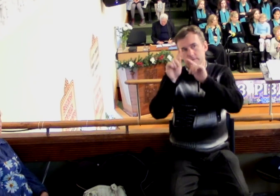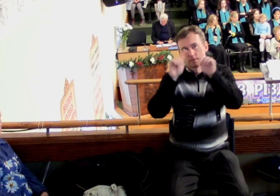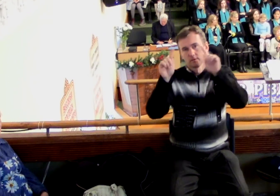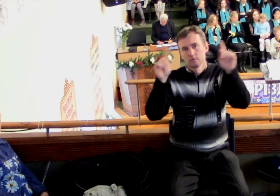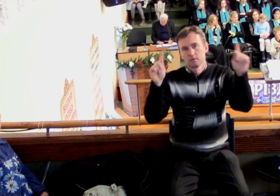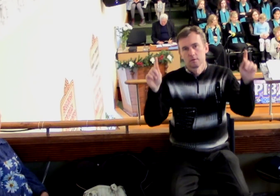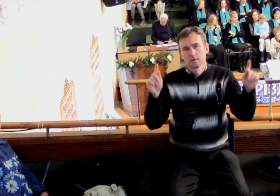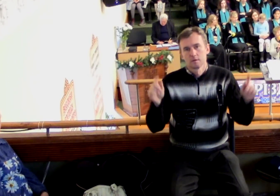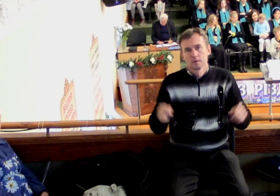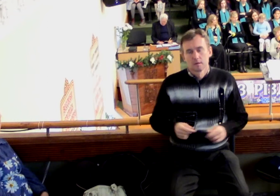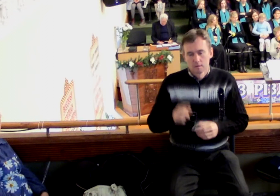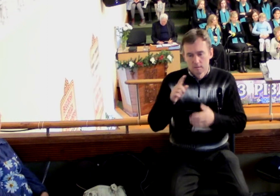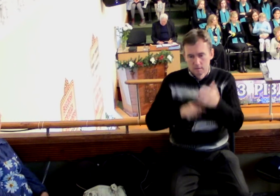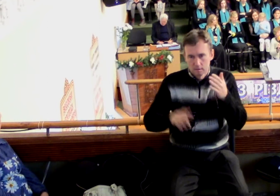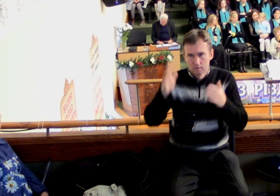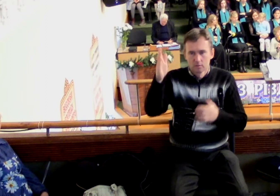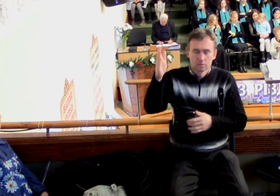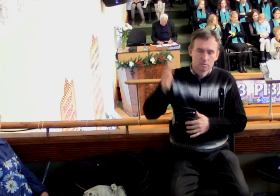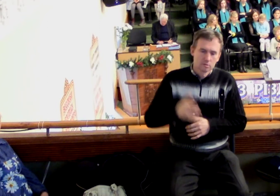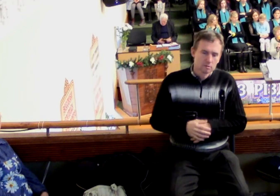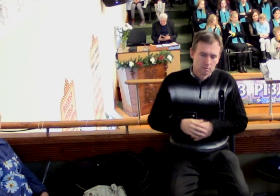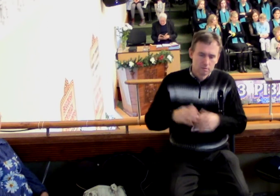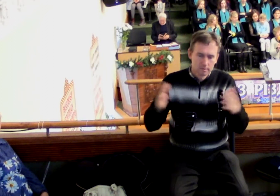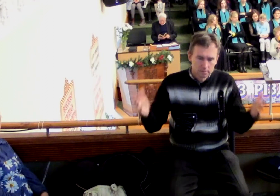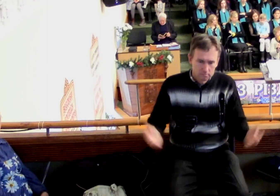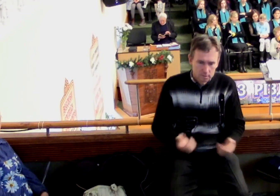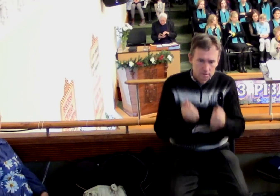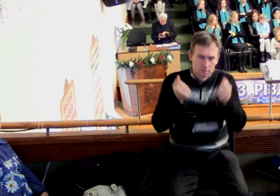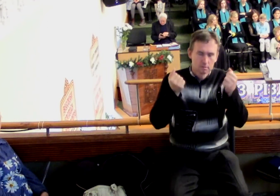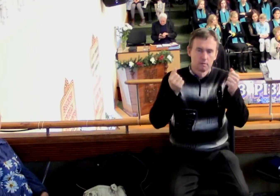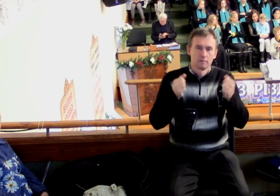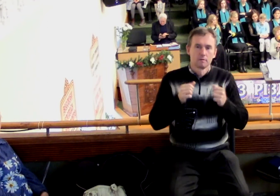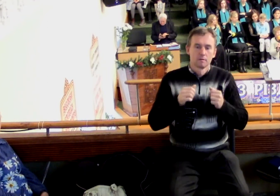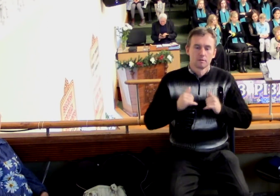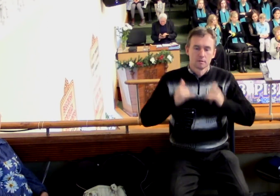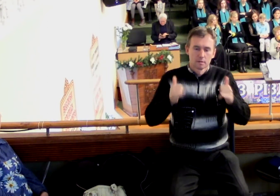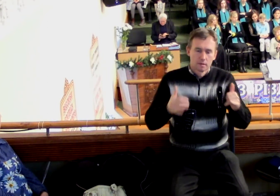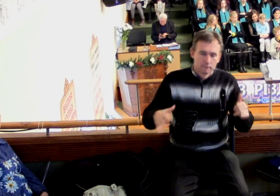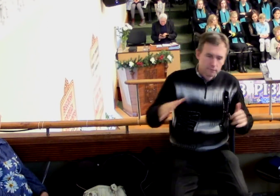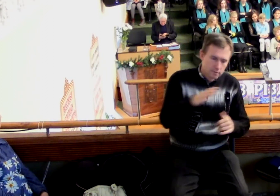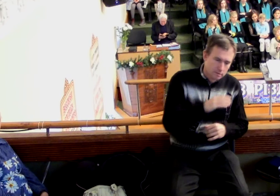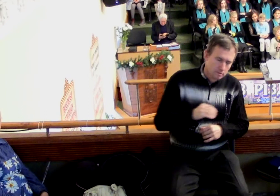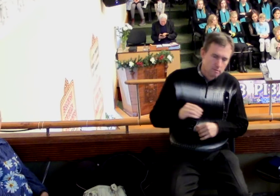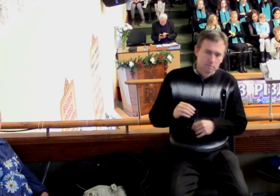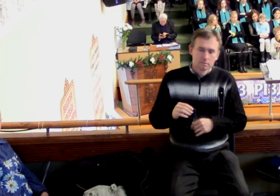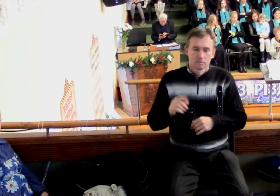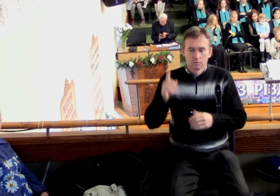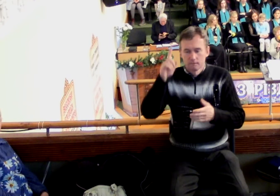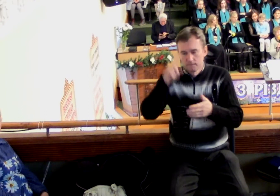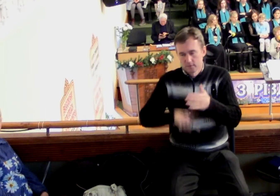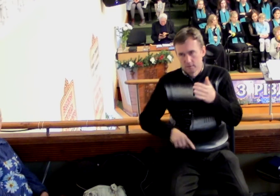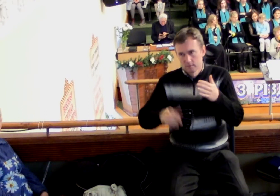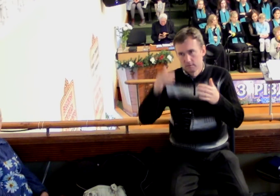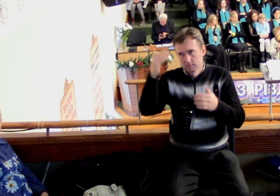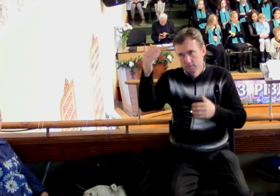звездой надежды и спасения для всех, кто верует